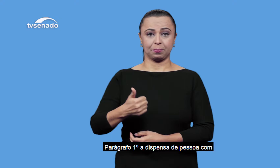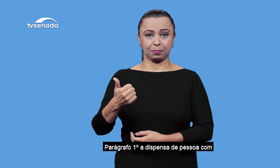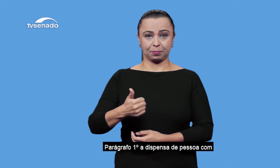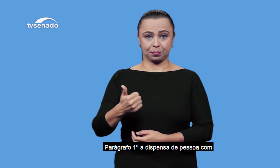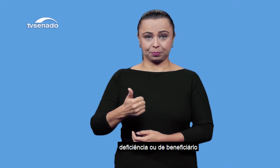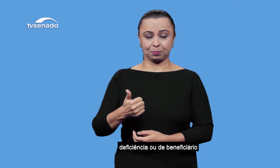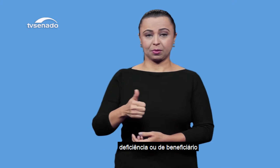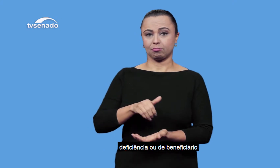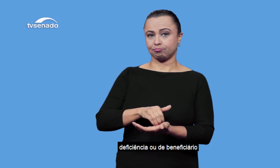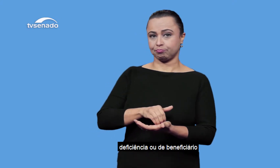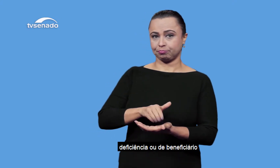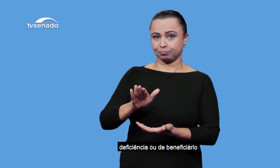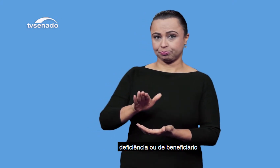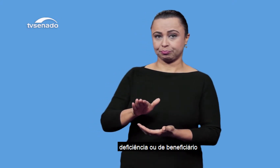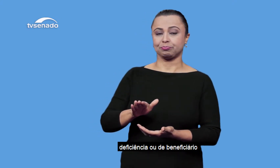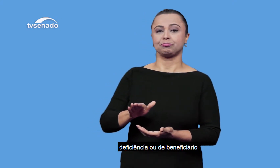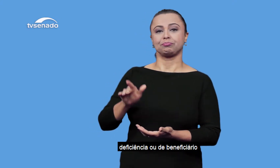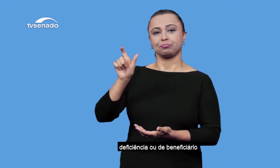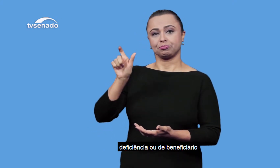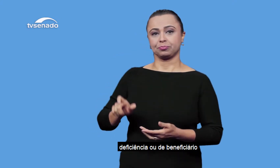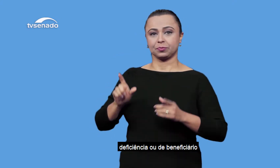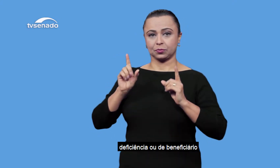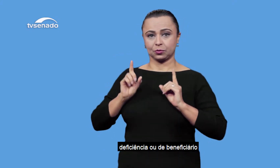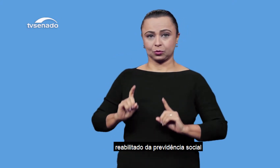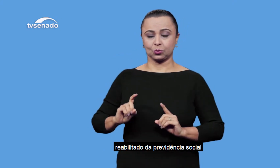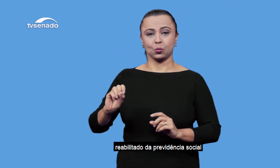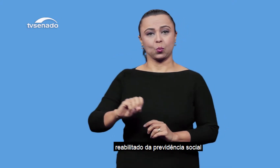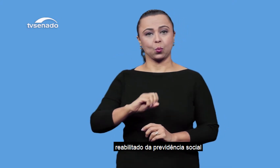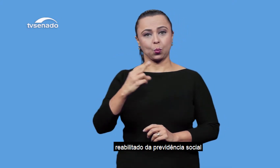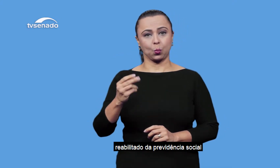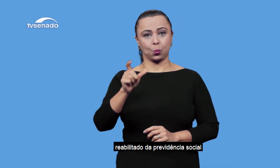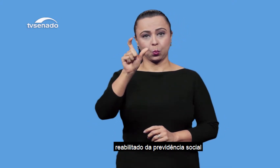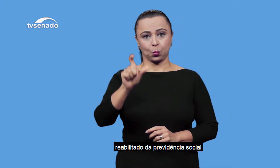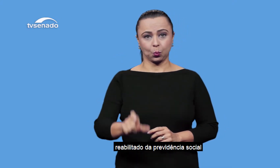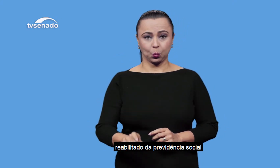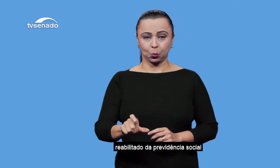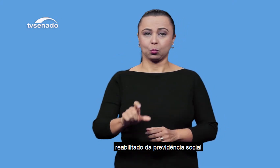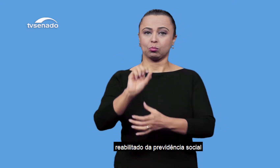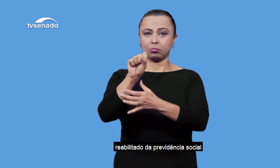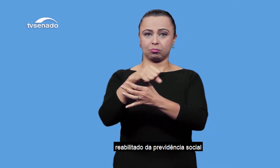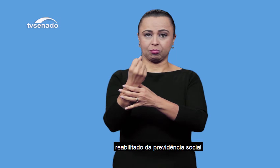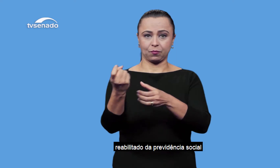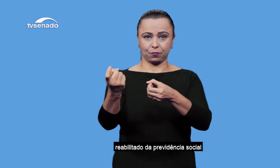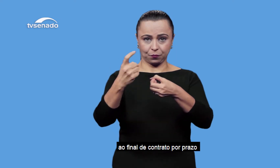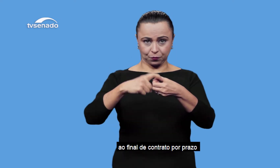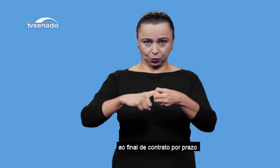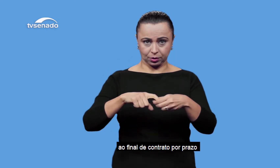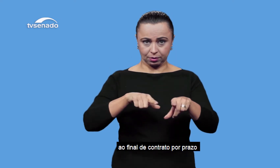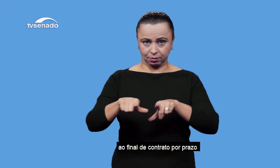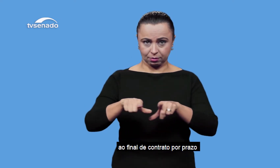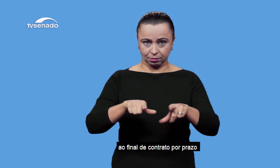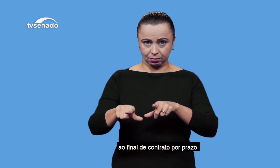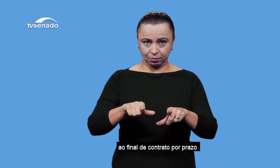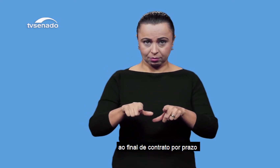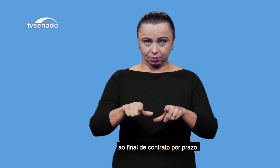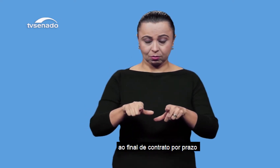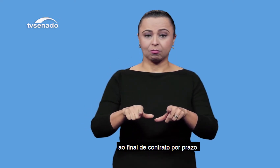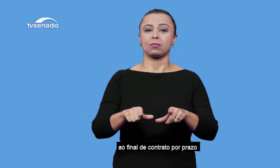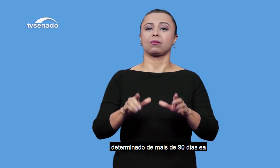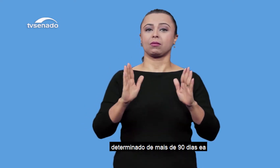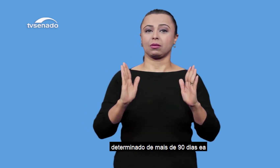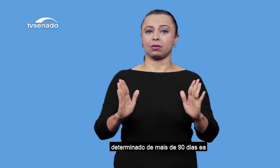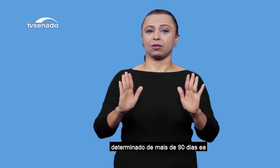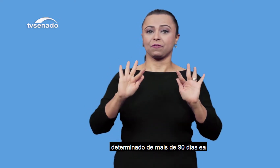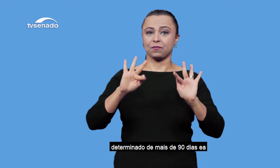pessoa com deficiência ou de beneficiário reabilitado da previdência social ao final de contrato por prazo